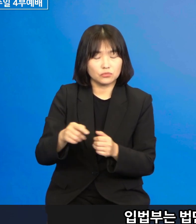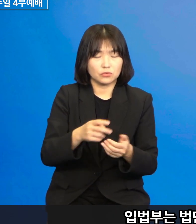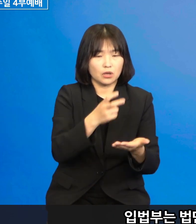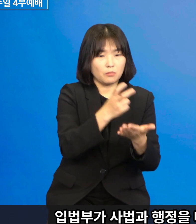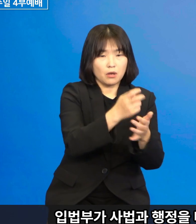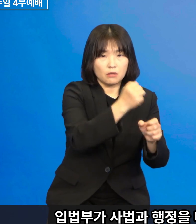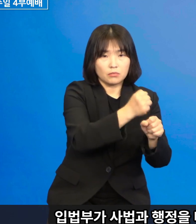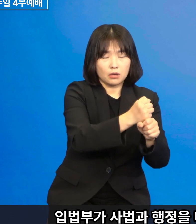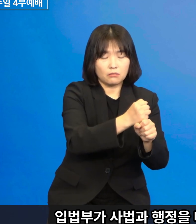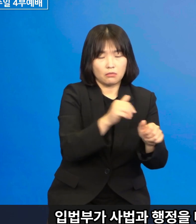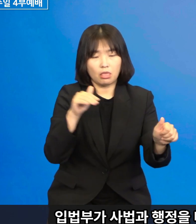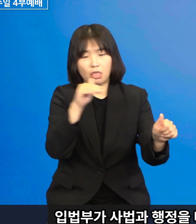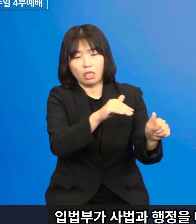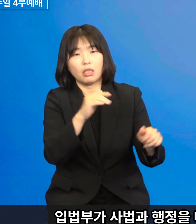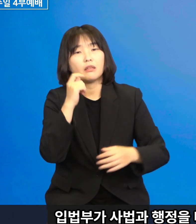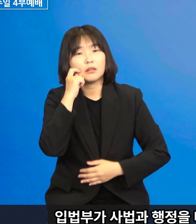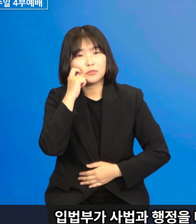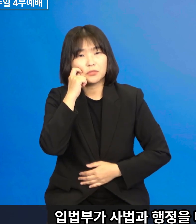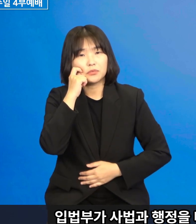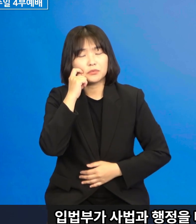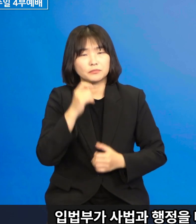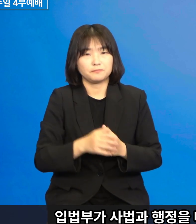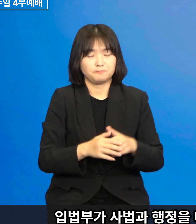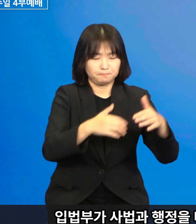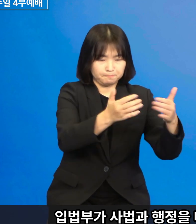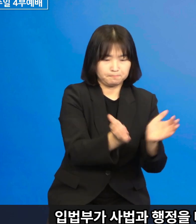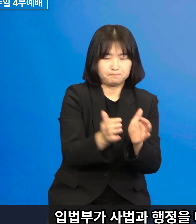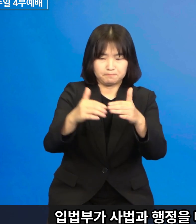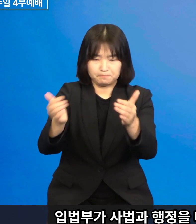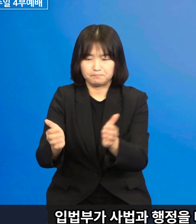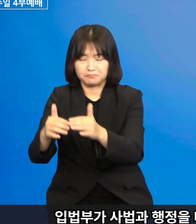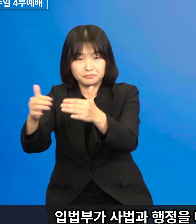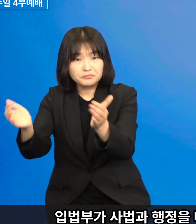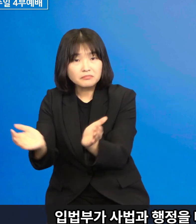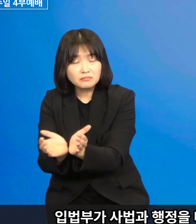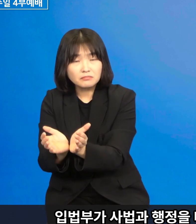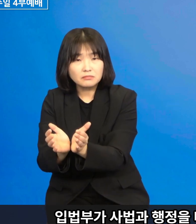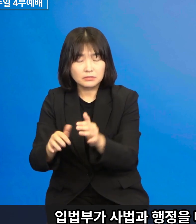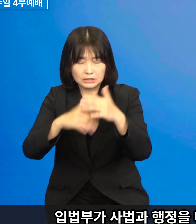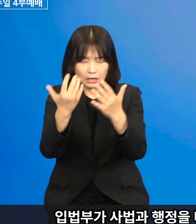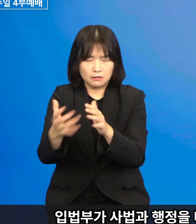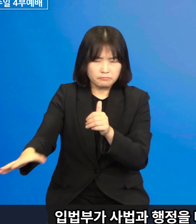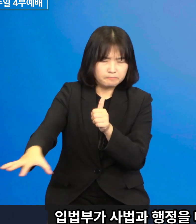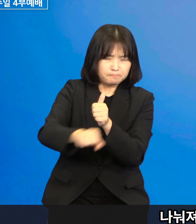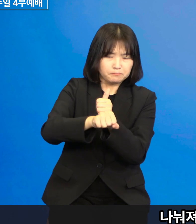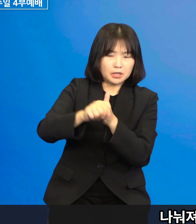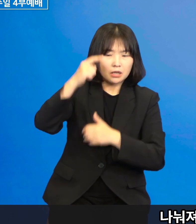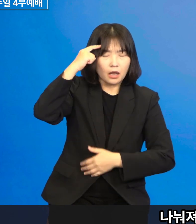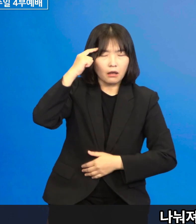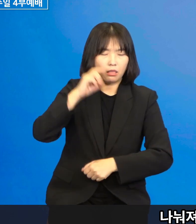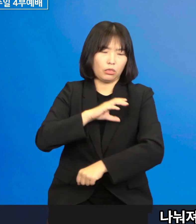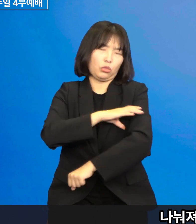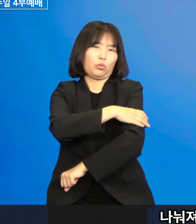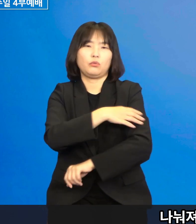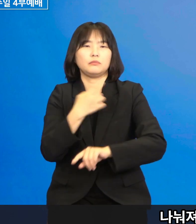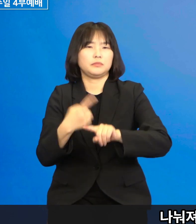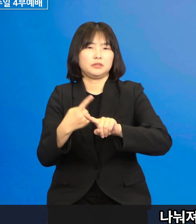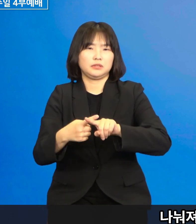것인데 입법부가 사법과 행정을 다 쥐려 한다면 여러분 이건 독재입니다. 나눠져 있는